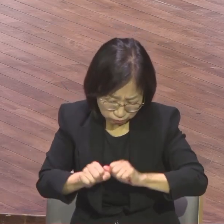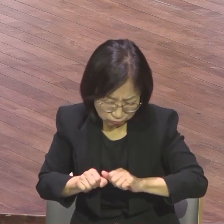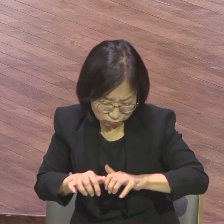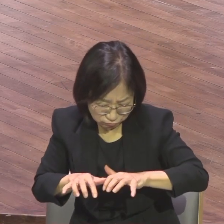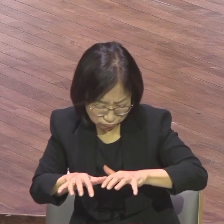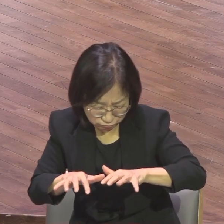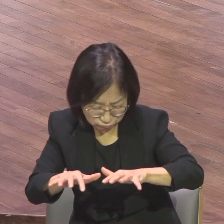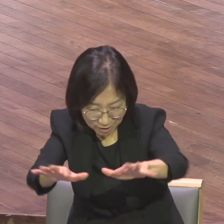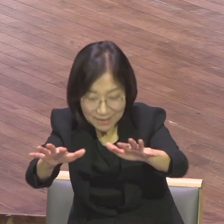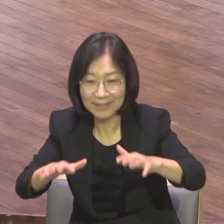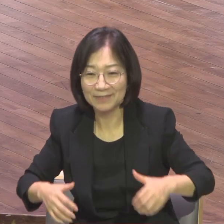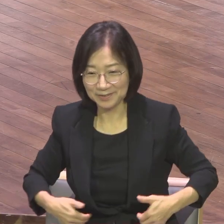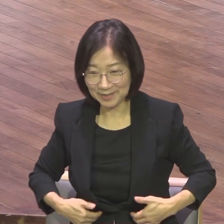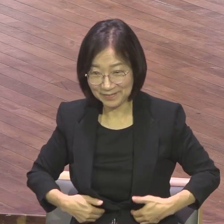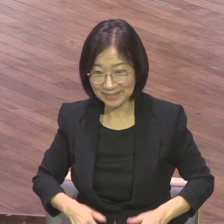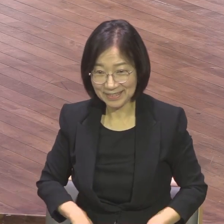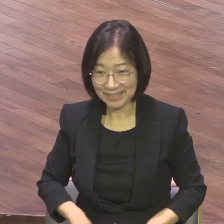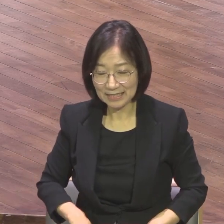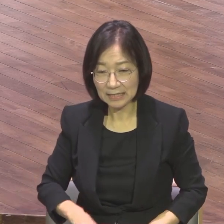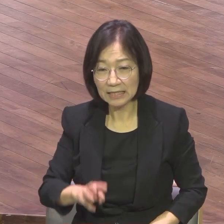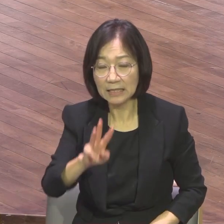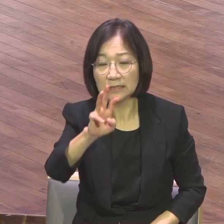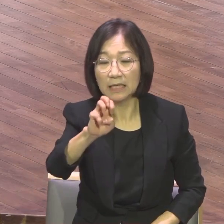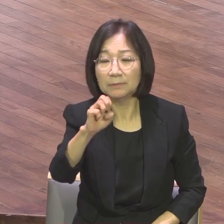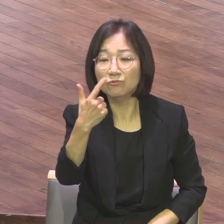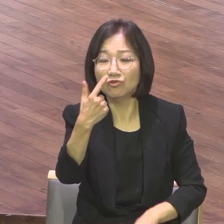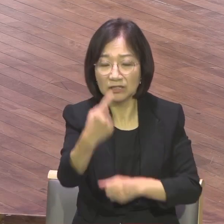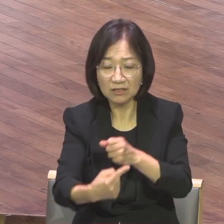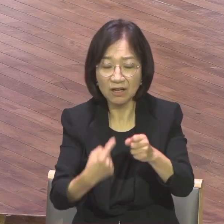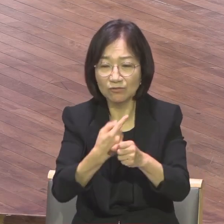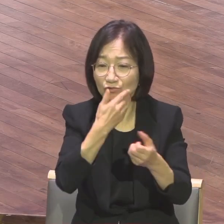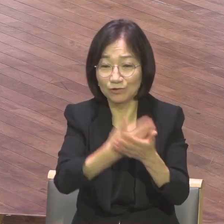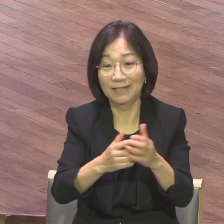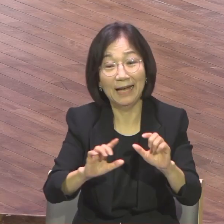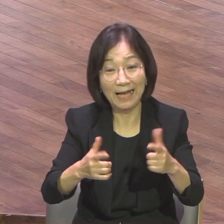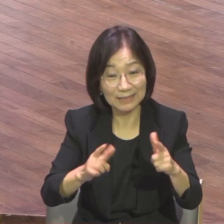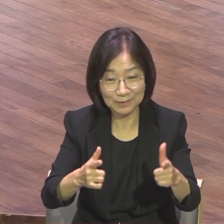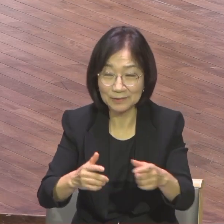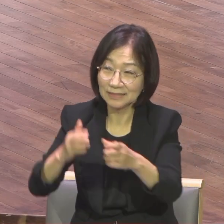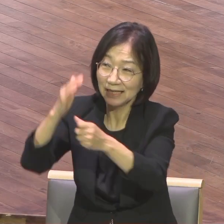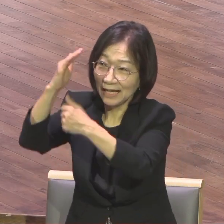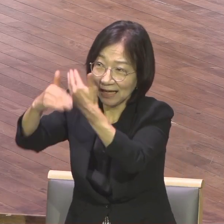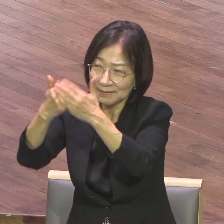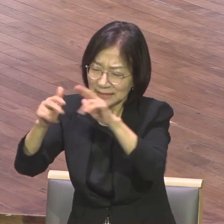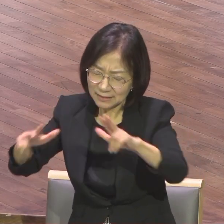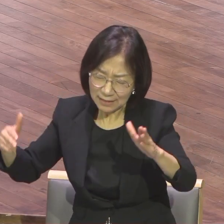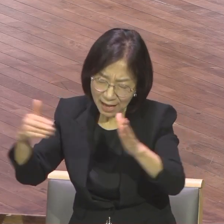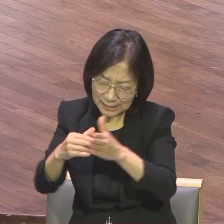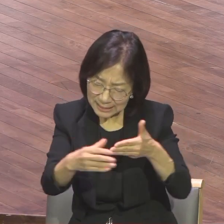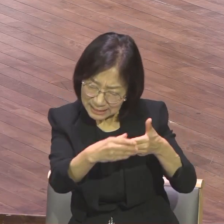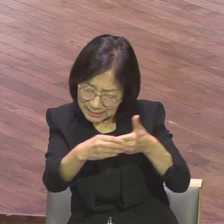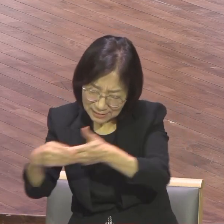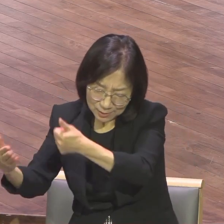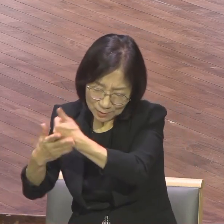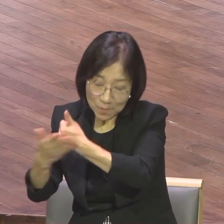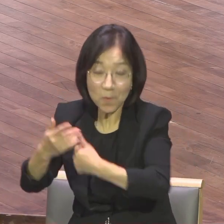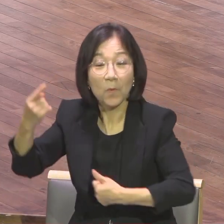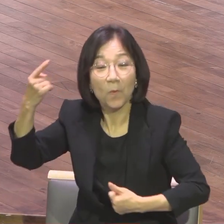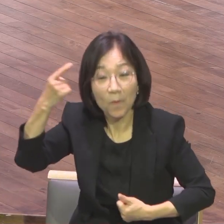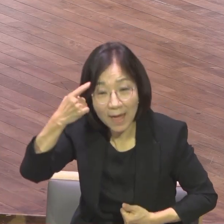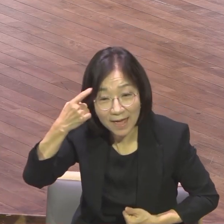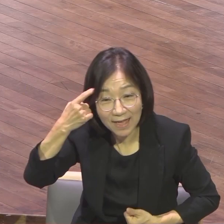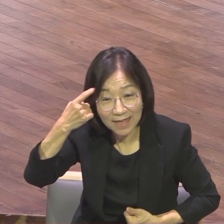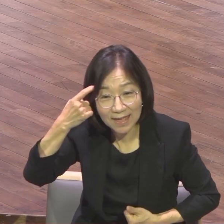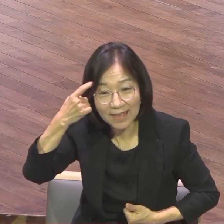36주년이 중요한 것이 아니고 이 교회 존재의 이유, 이 시간까지 하나님 왜 인도해 주셨는가, 그 의미를 아셔야 돼. 그것이 뭐냐, 생명수